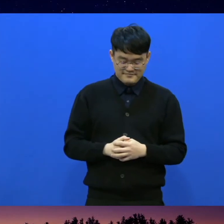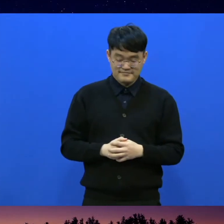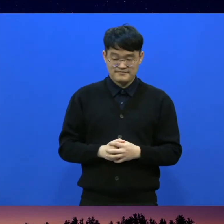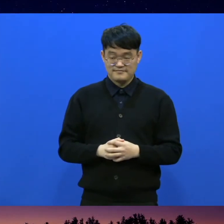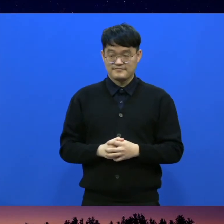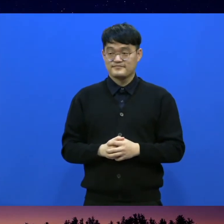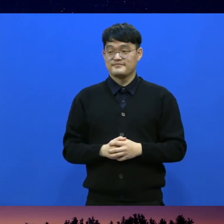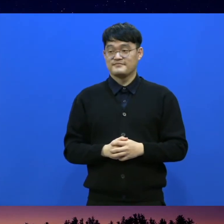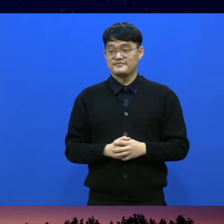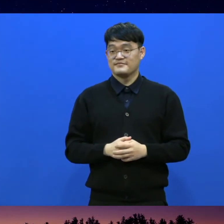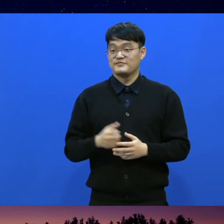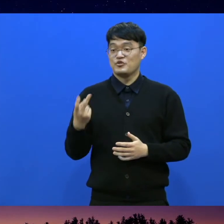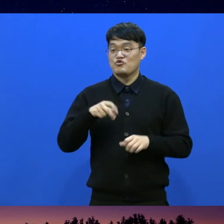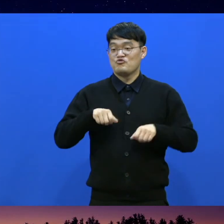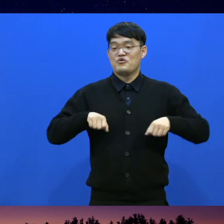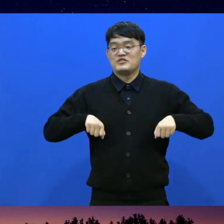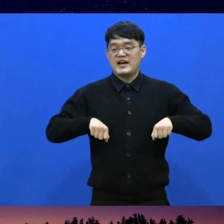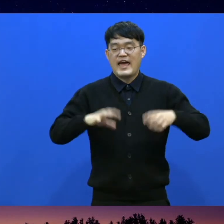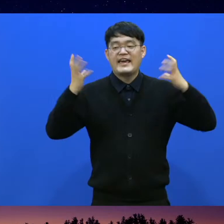유모차 분들을 위해서